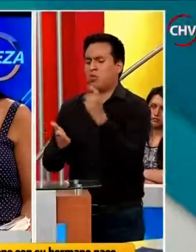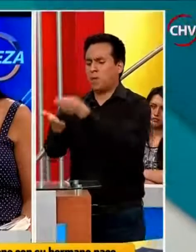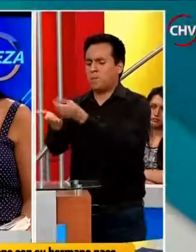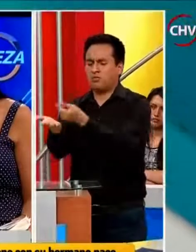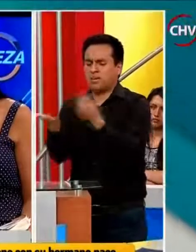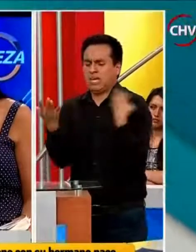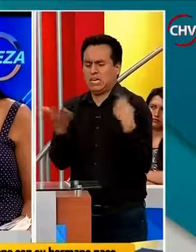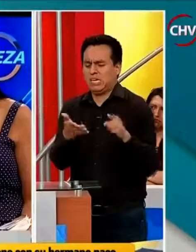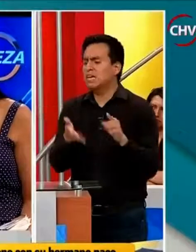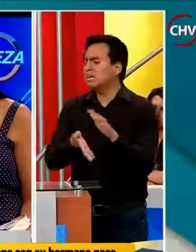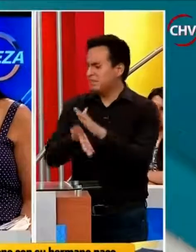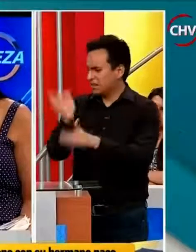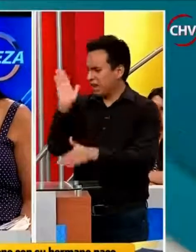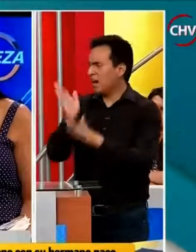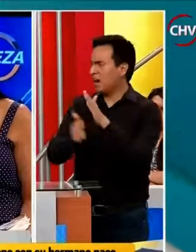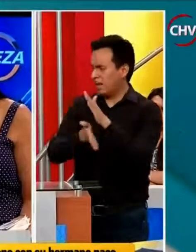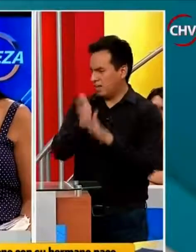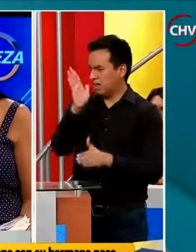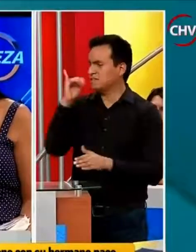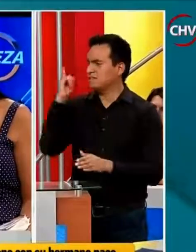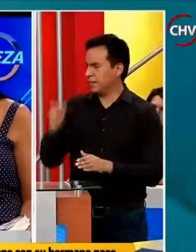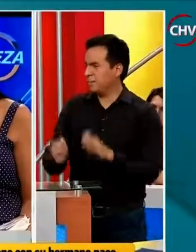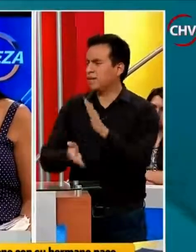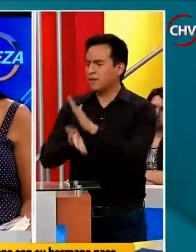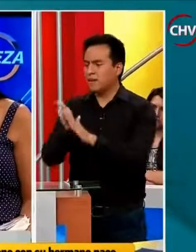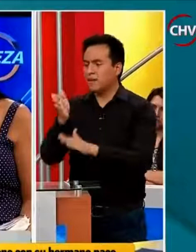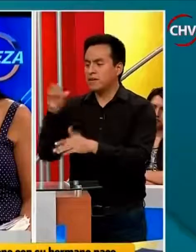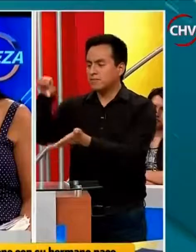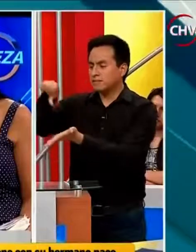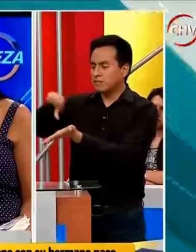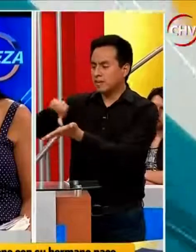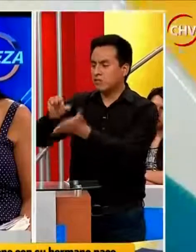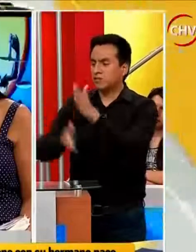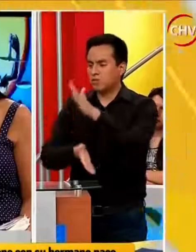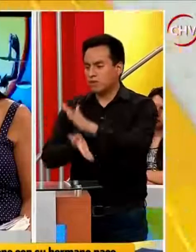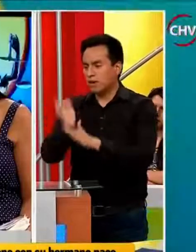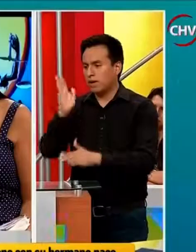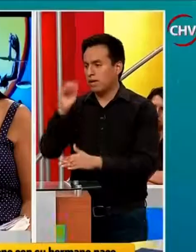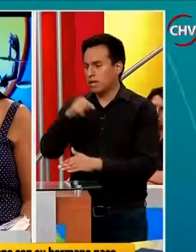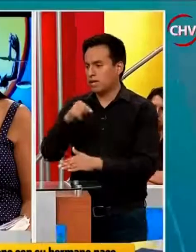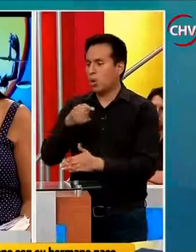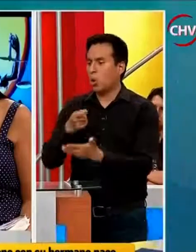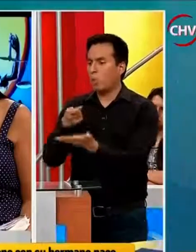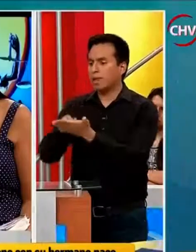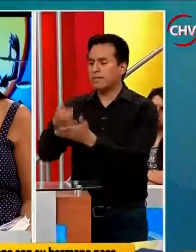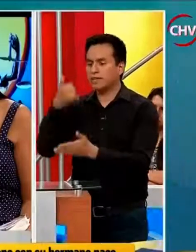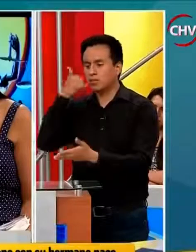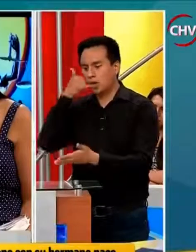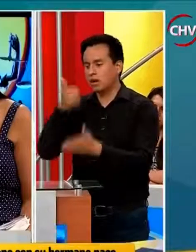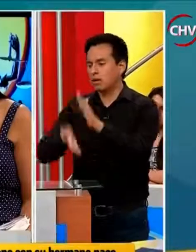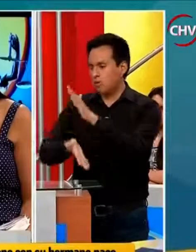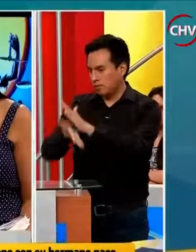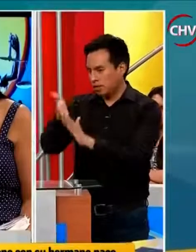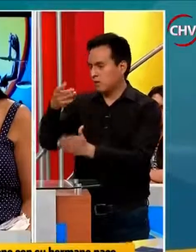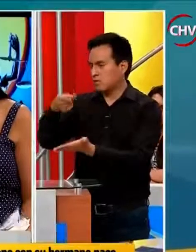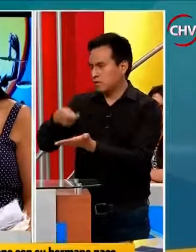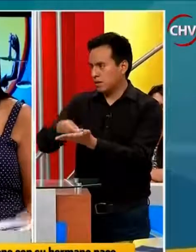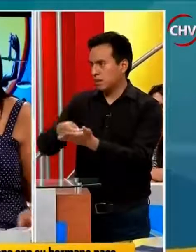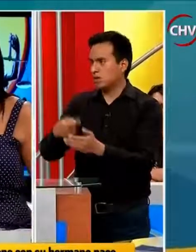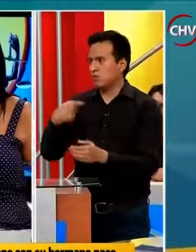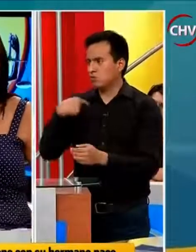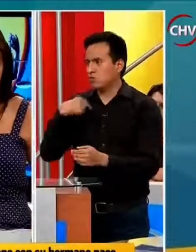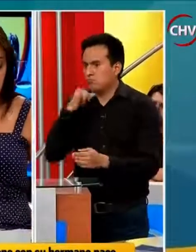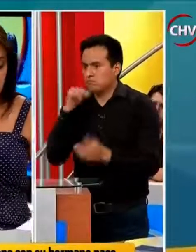señorita. Él sale siempre. Él va al centro. Él se ha comprado celulares. Yo no sé cómo se los compra.